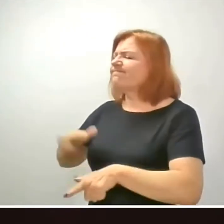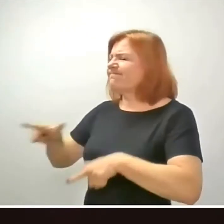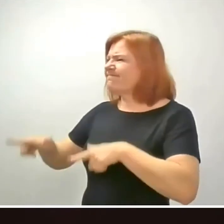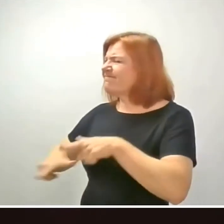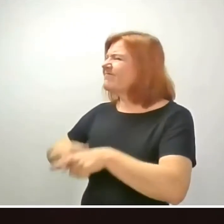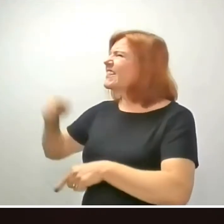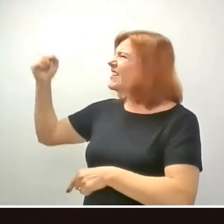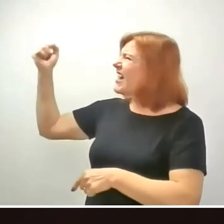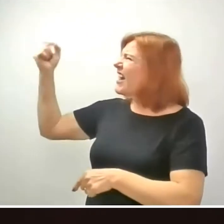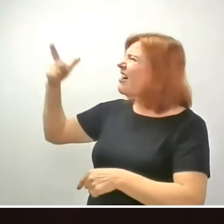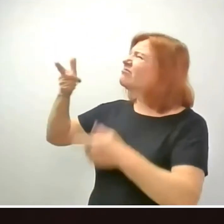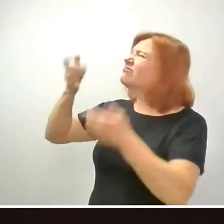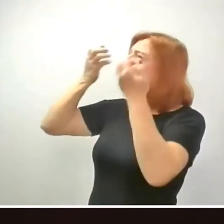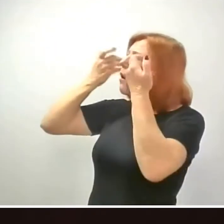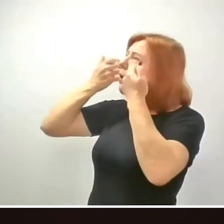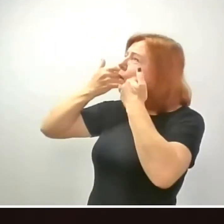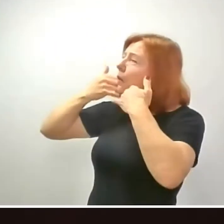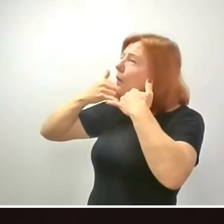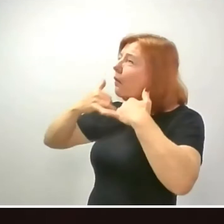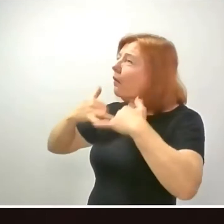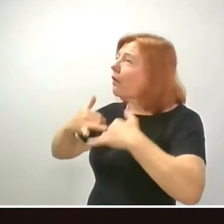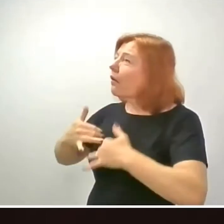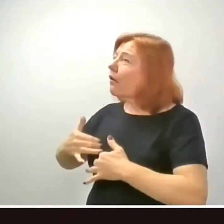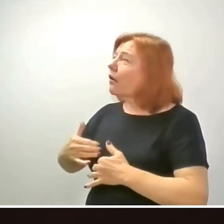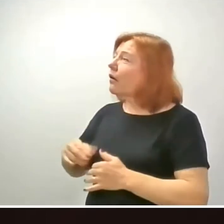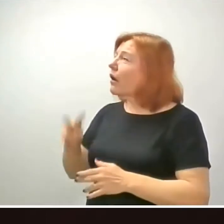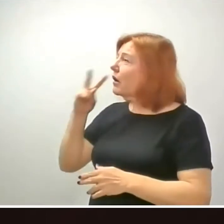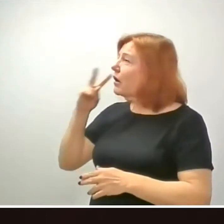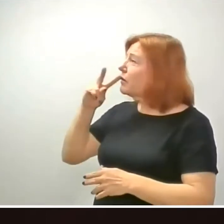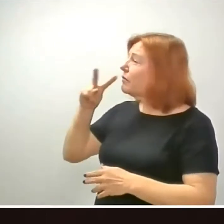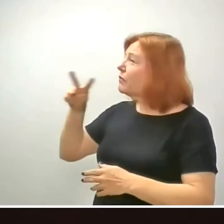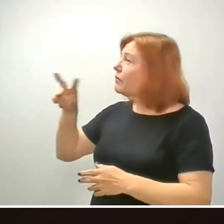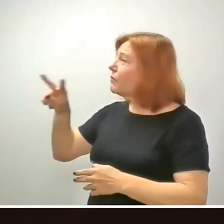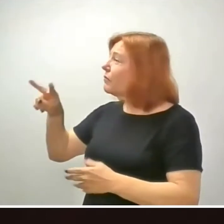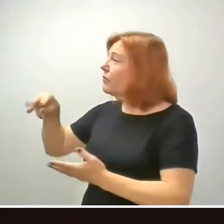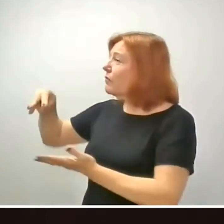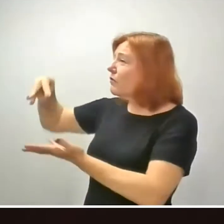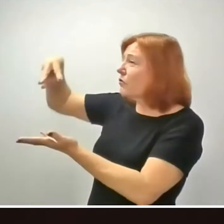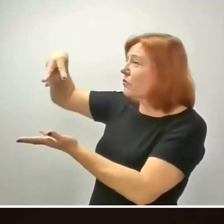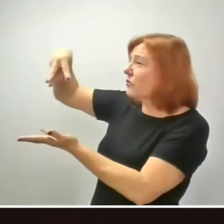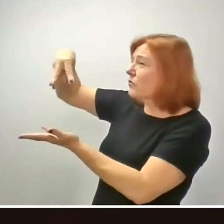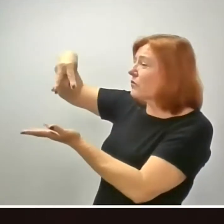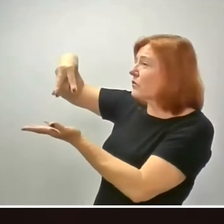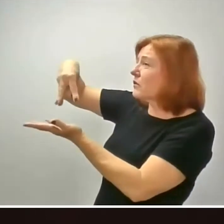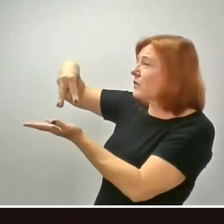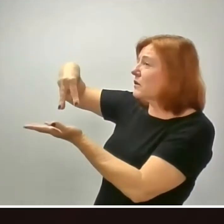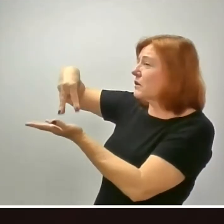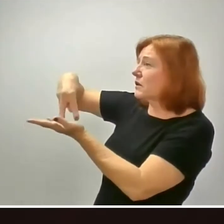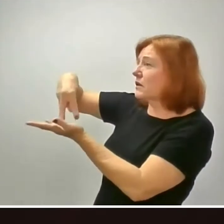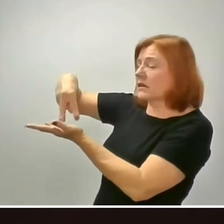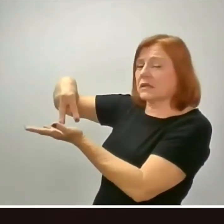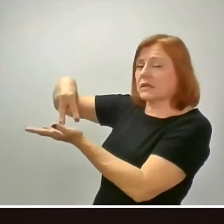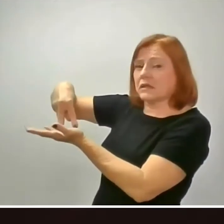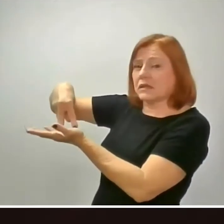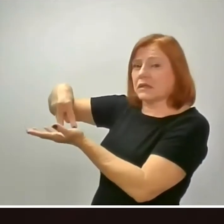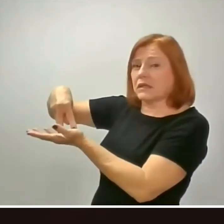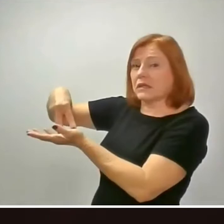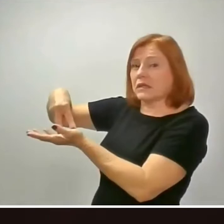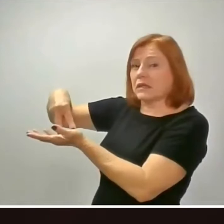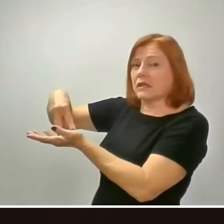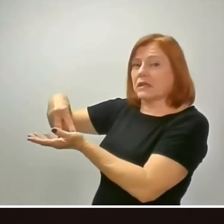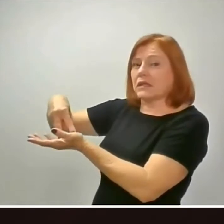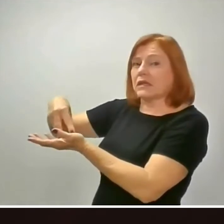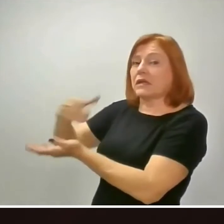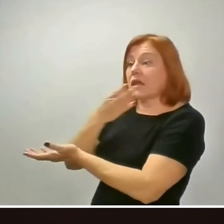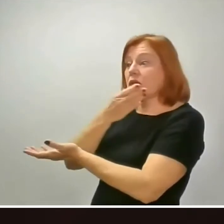3 homens de pé em frente dele. Vendo-os, correu da porta da